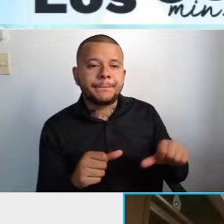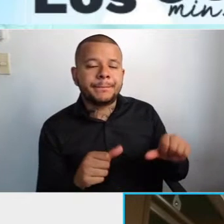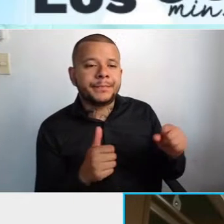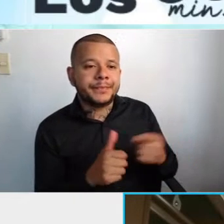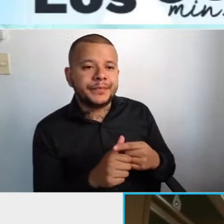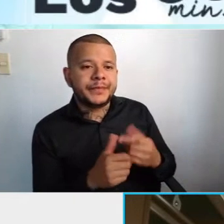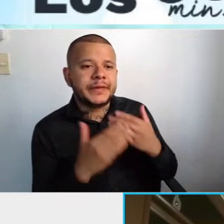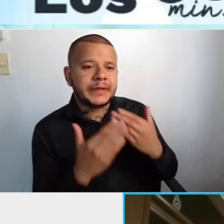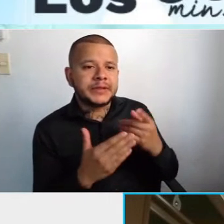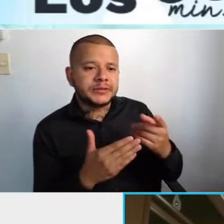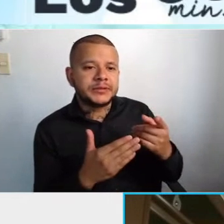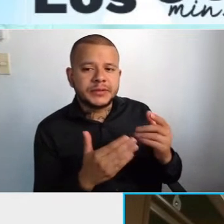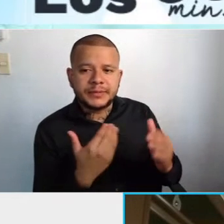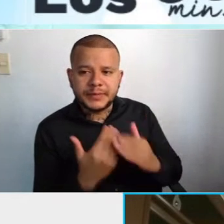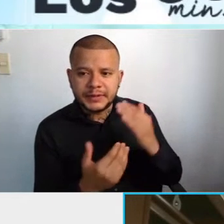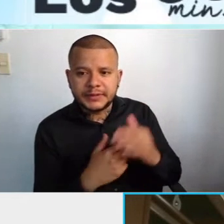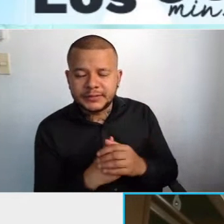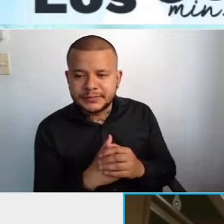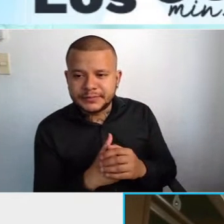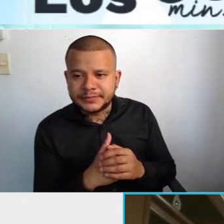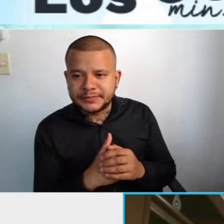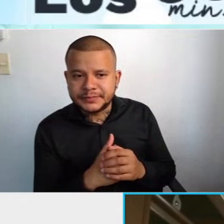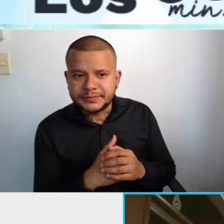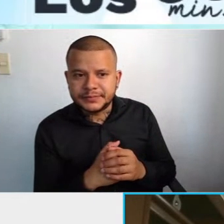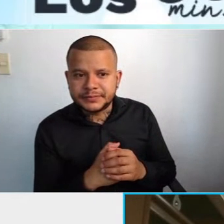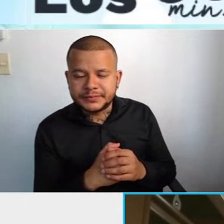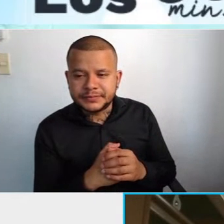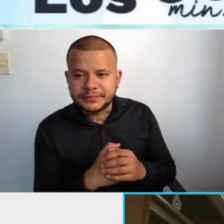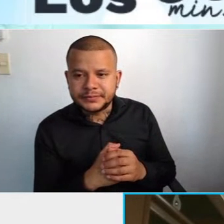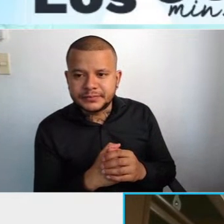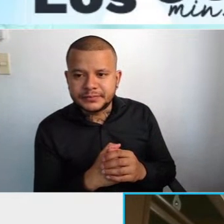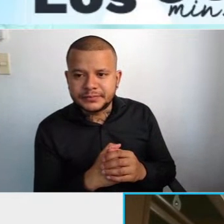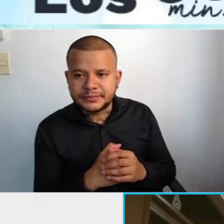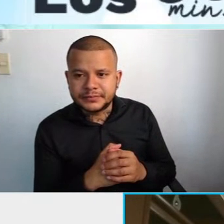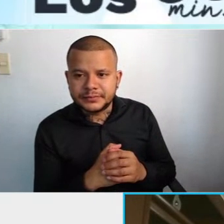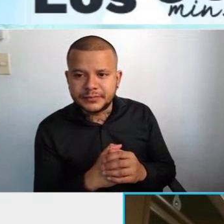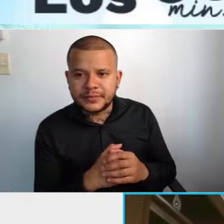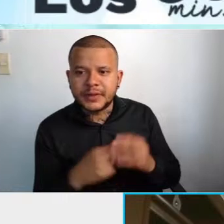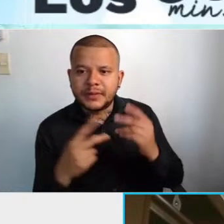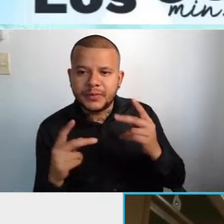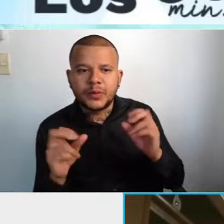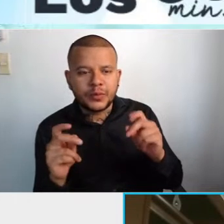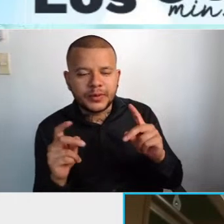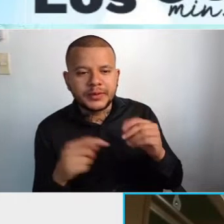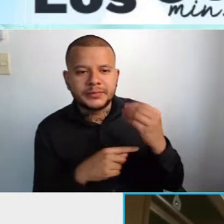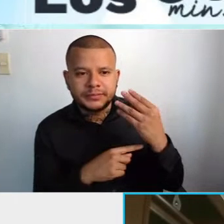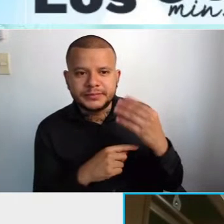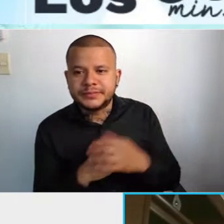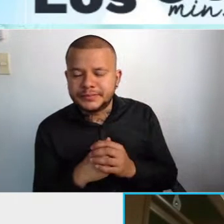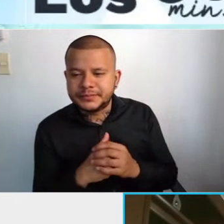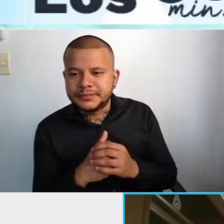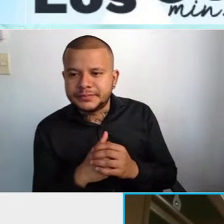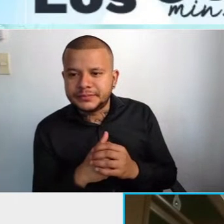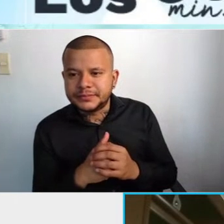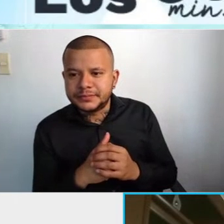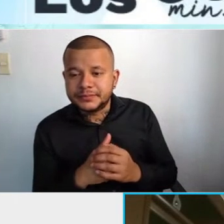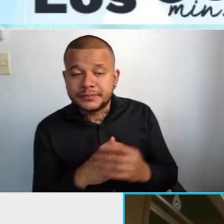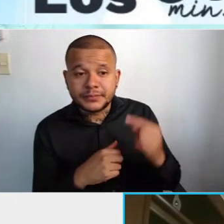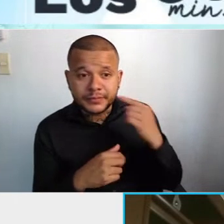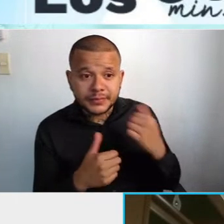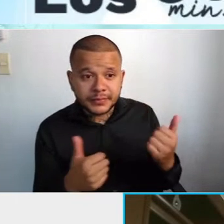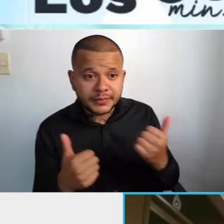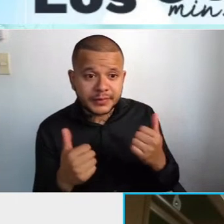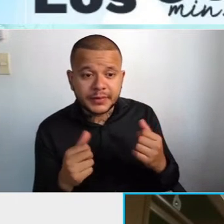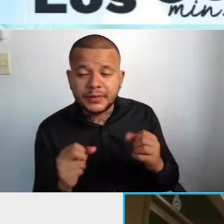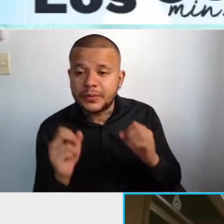y... ¿Tienes su cámara? ¿Tienes a eso? Sí, tengo la cámara, sí. Tengo la cámara y ¿me escuchan bien?